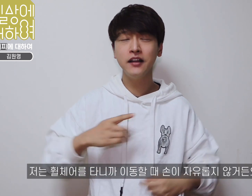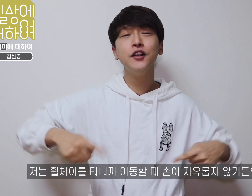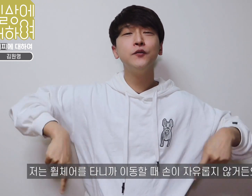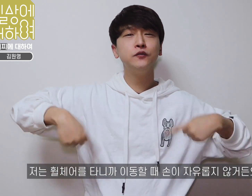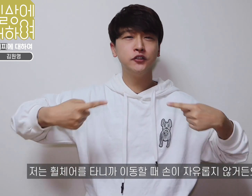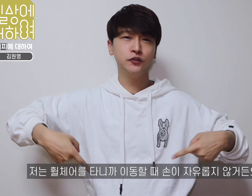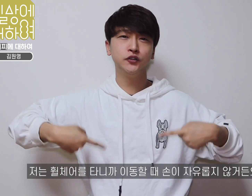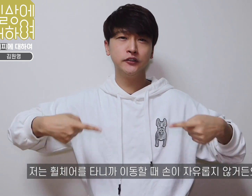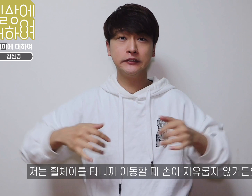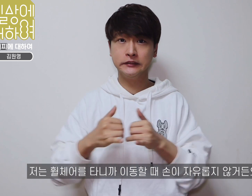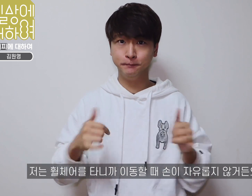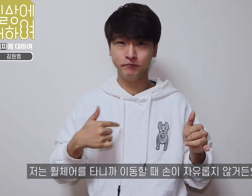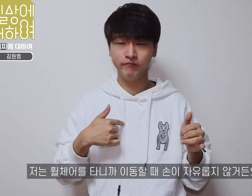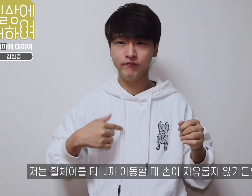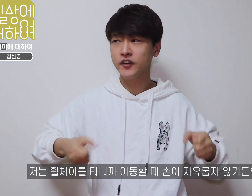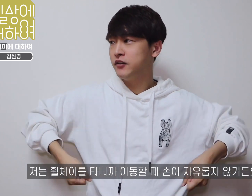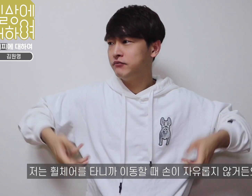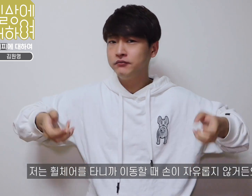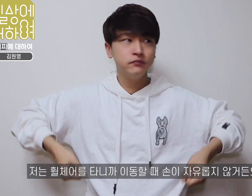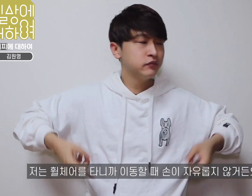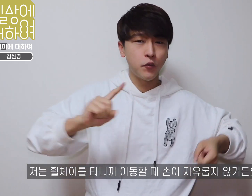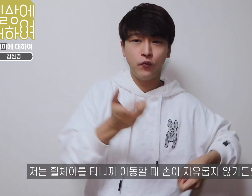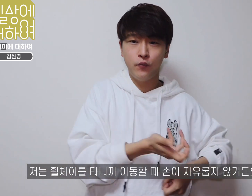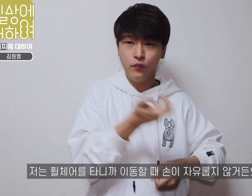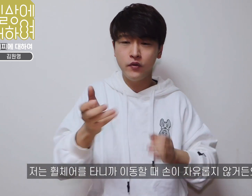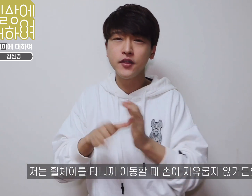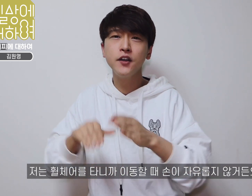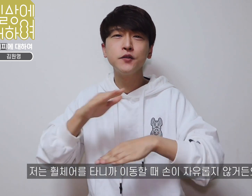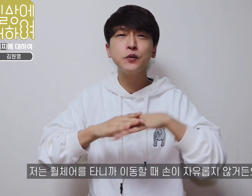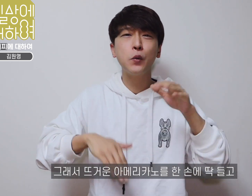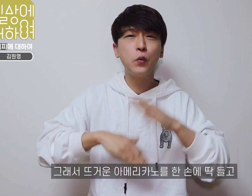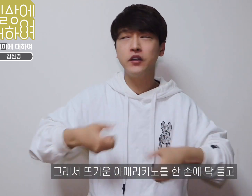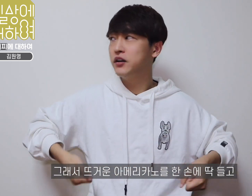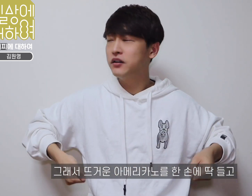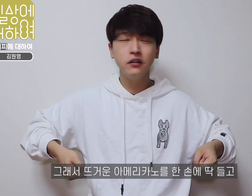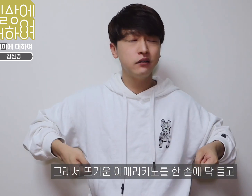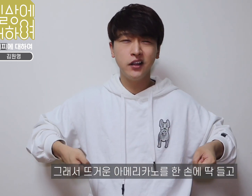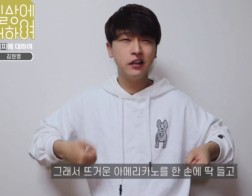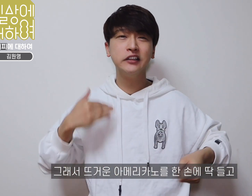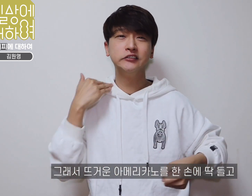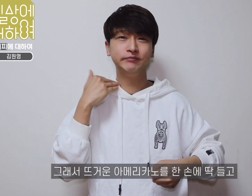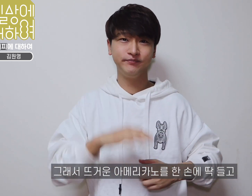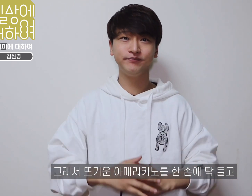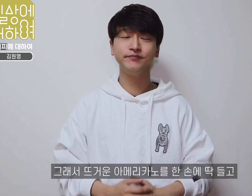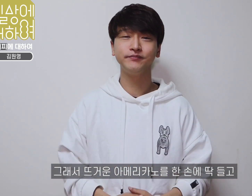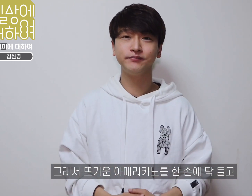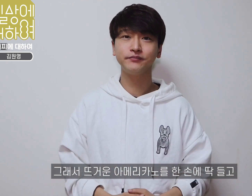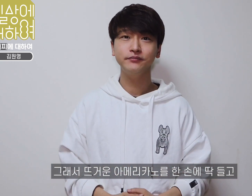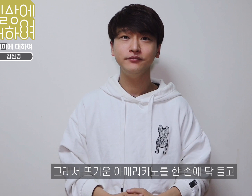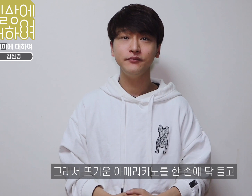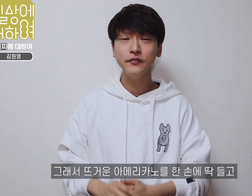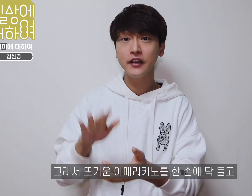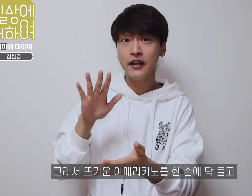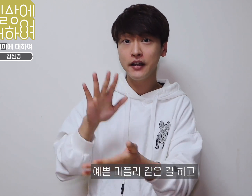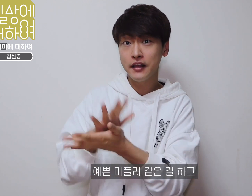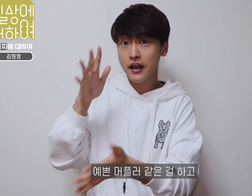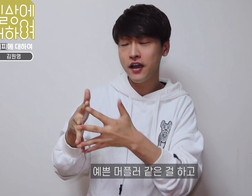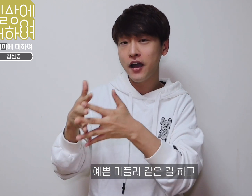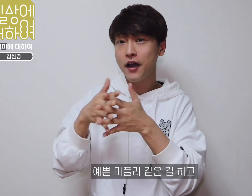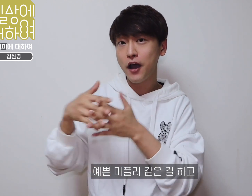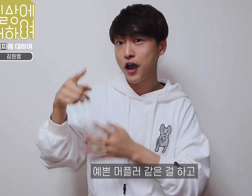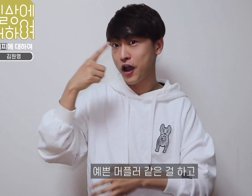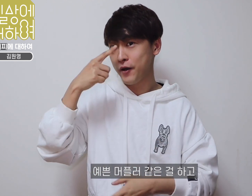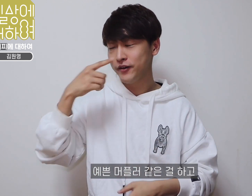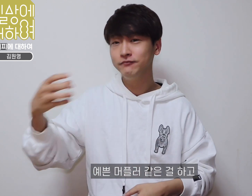휠체어를 타니까 이동할 때 손이 자유롭지 않거든요. 그래서 뜨거운 아메리카노를 한 손에 딱 들고